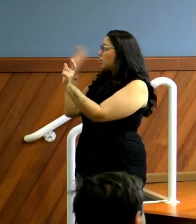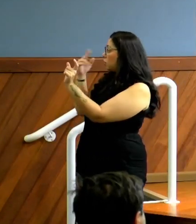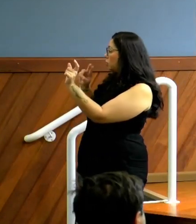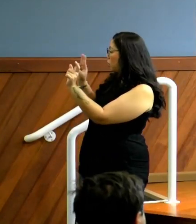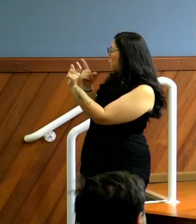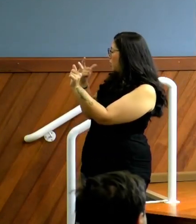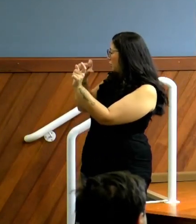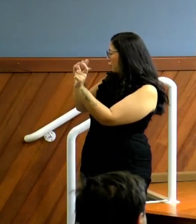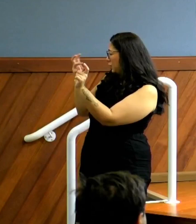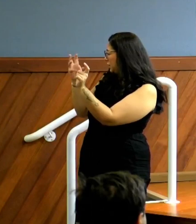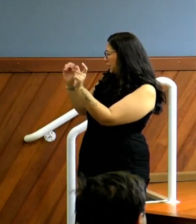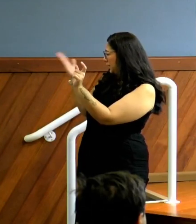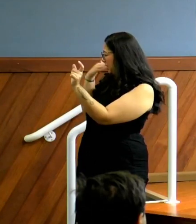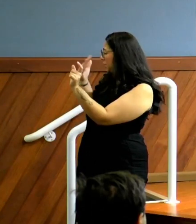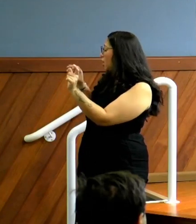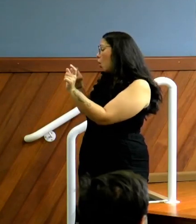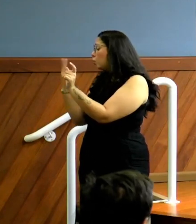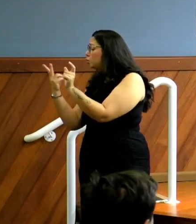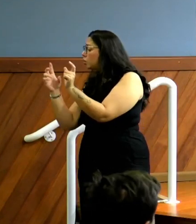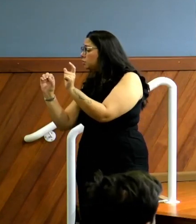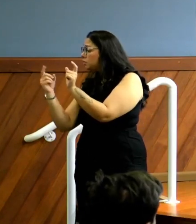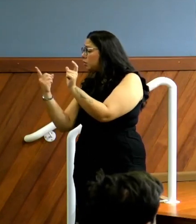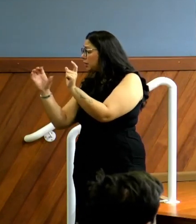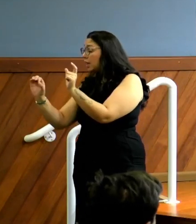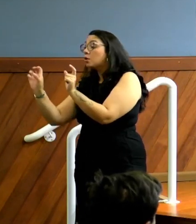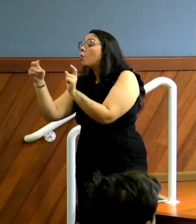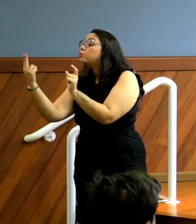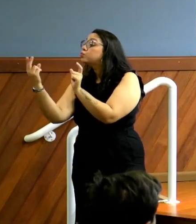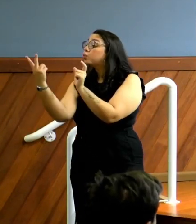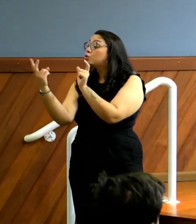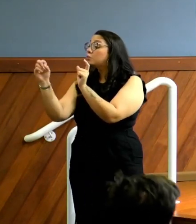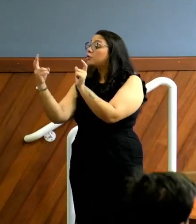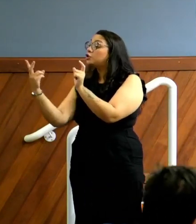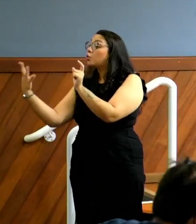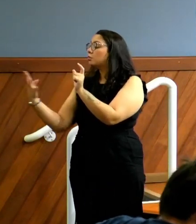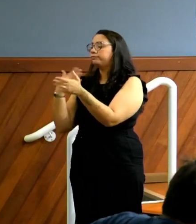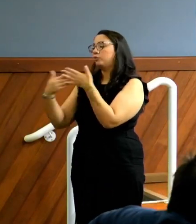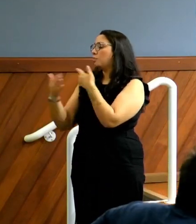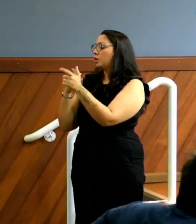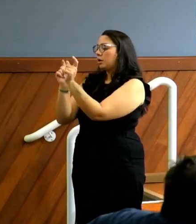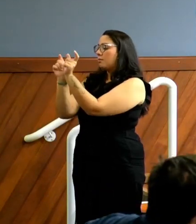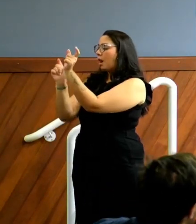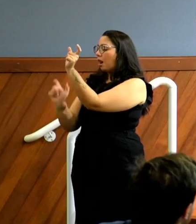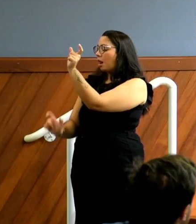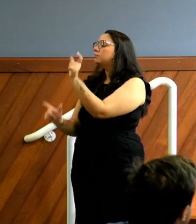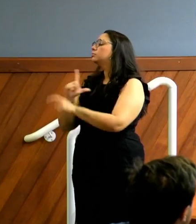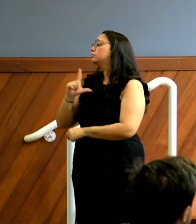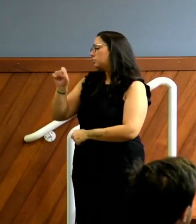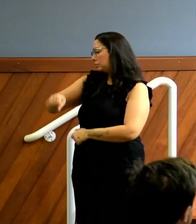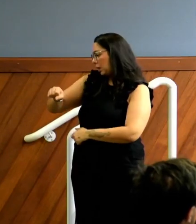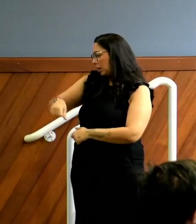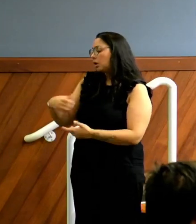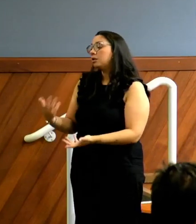1900, 1930, ou em 2010, ou em 2024, não importa, vão aparecer todos para ele. Então, essa